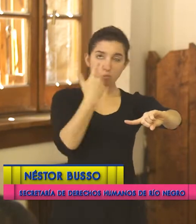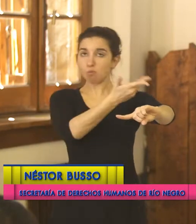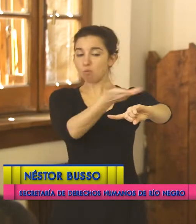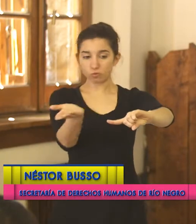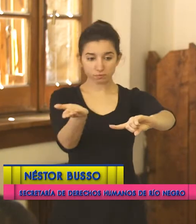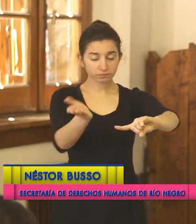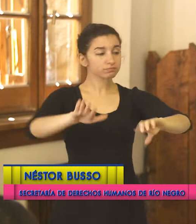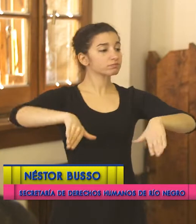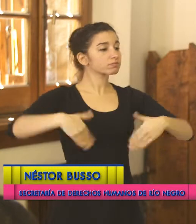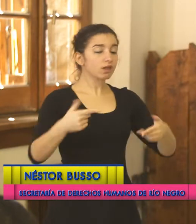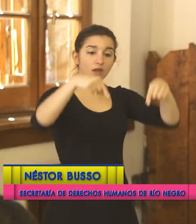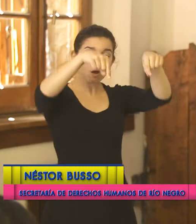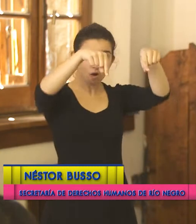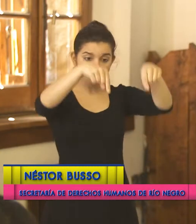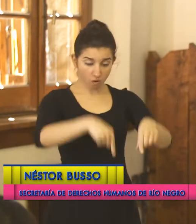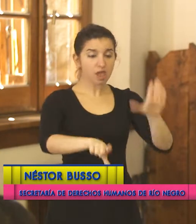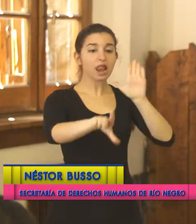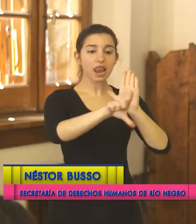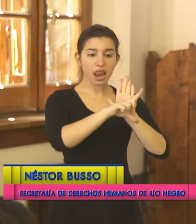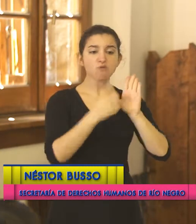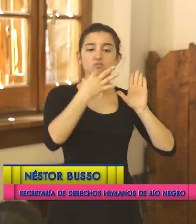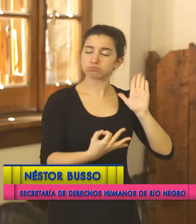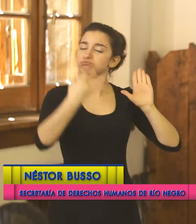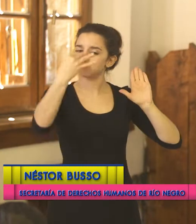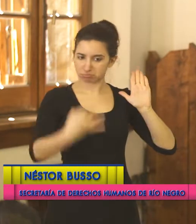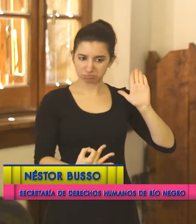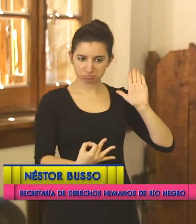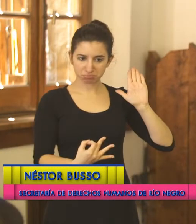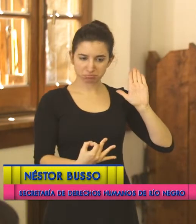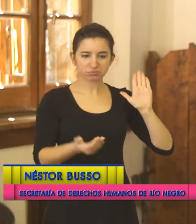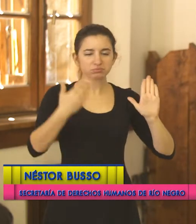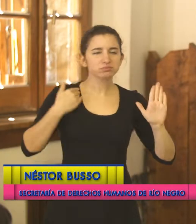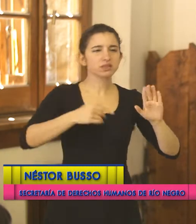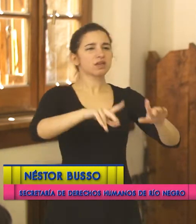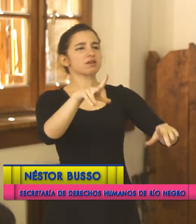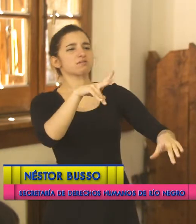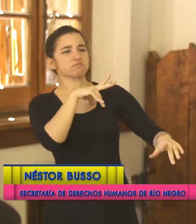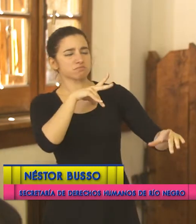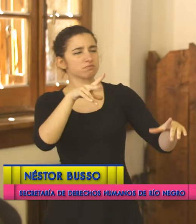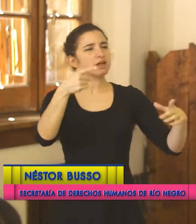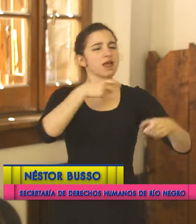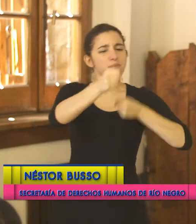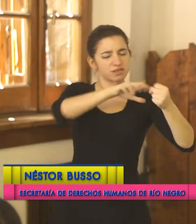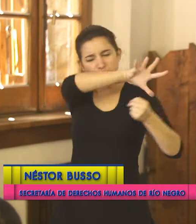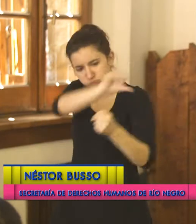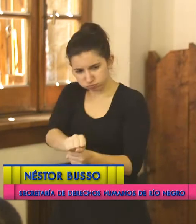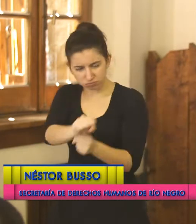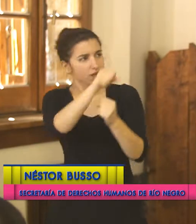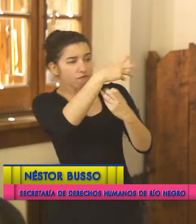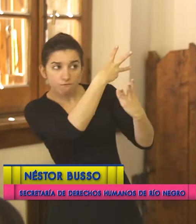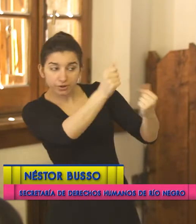hoy nos toca la aplicación de la ley acabar con los monopolios Y oligopolios eso es muy claro